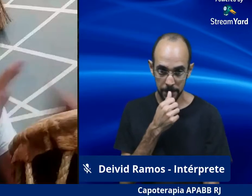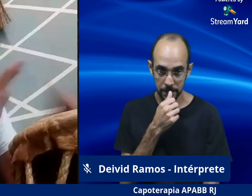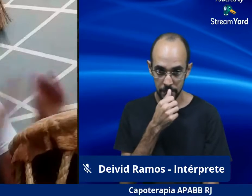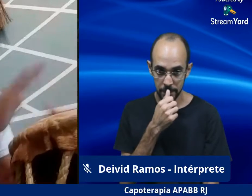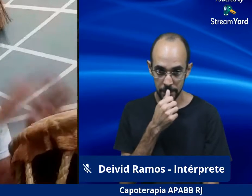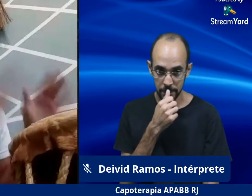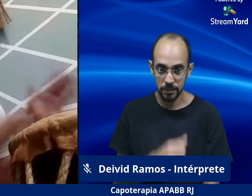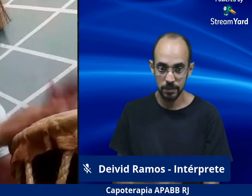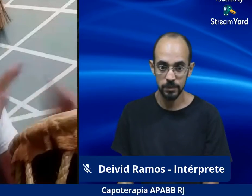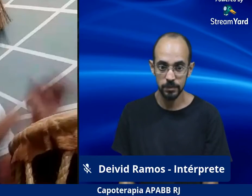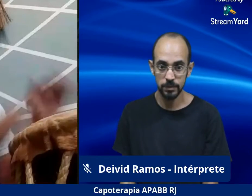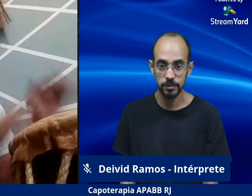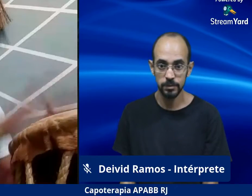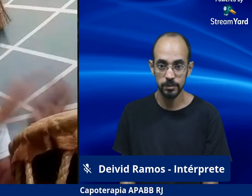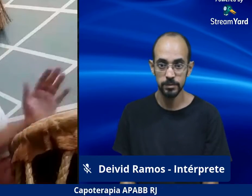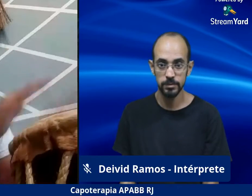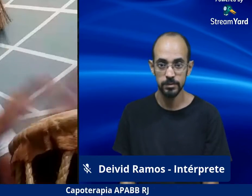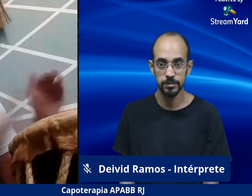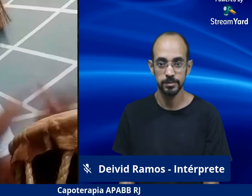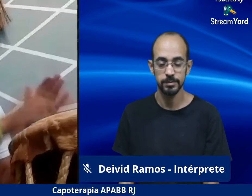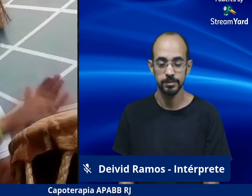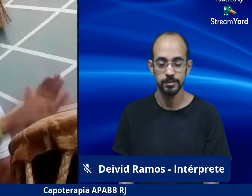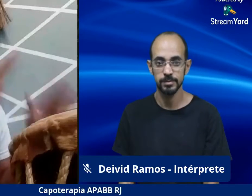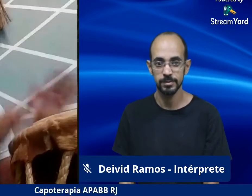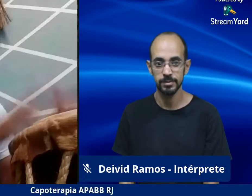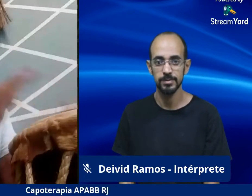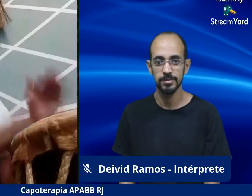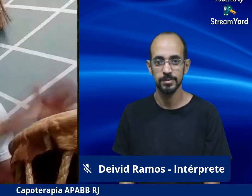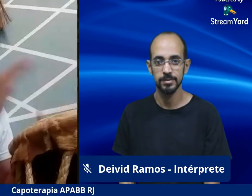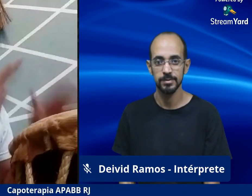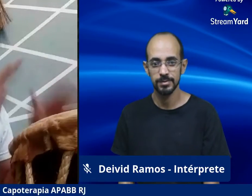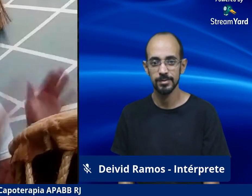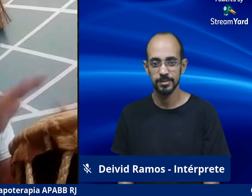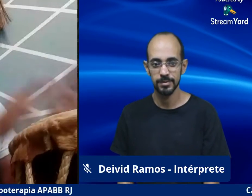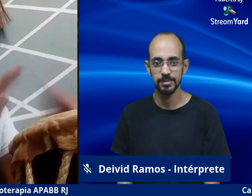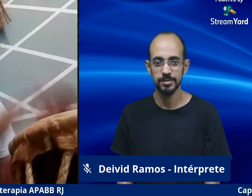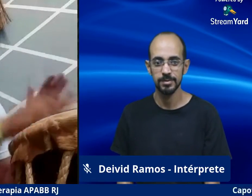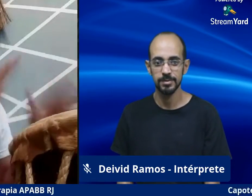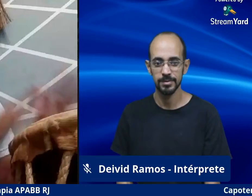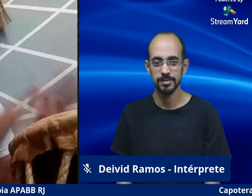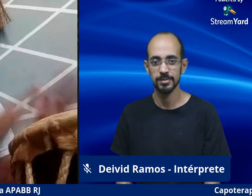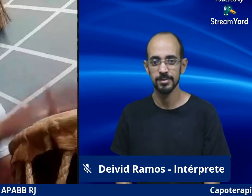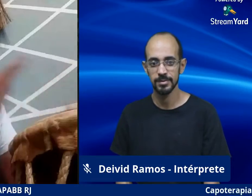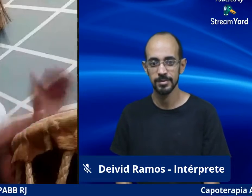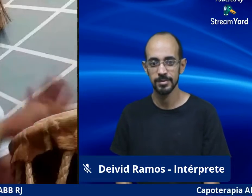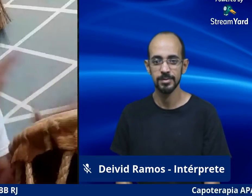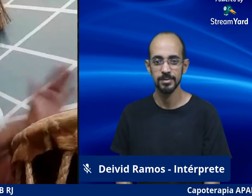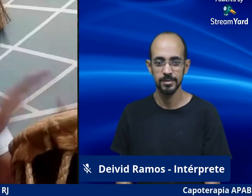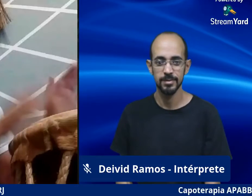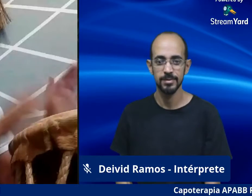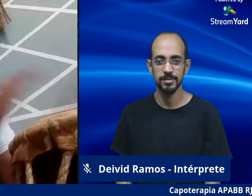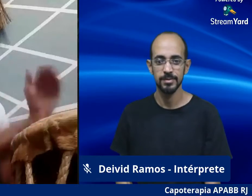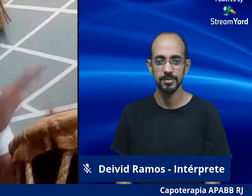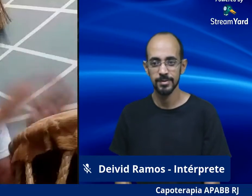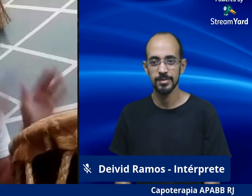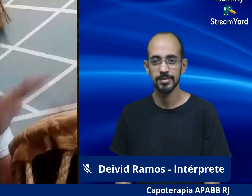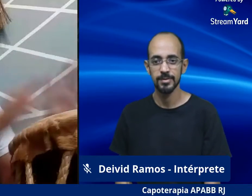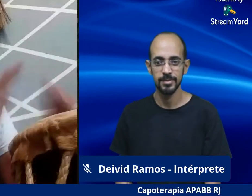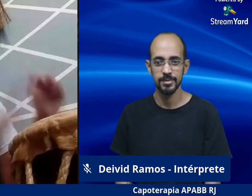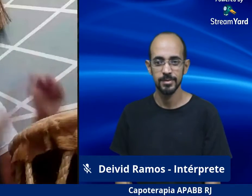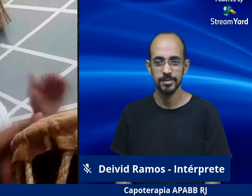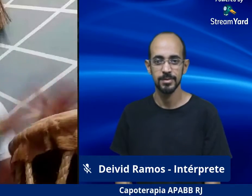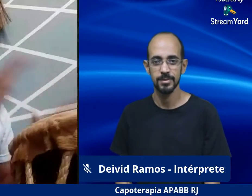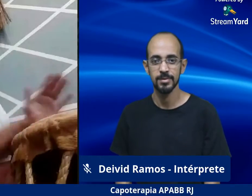Olê, lê, lê, lê. Olê, lalaiá. Olê, lê, lê, lê. Olê,